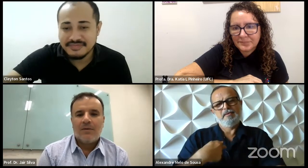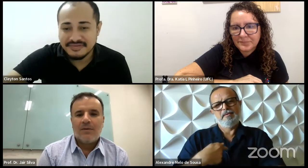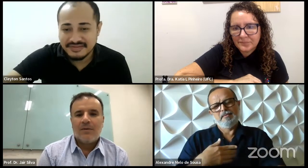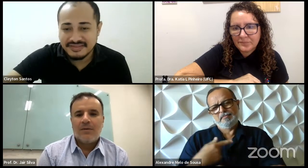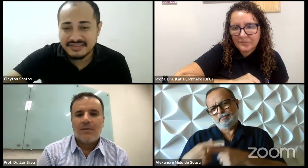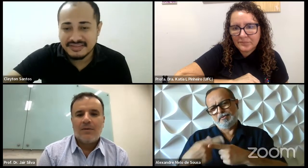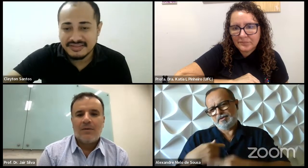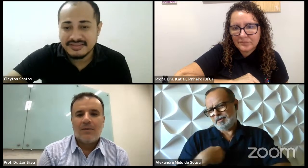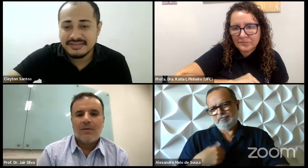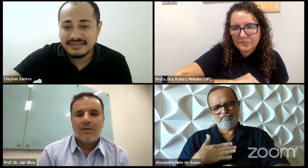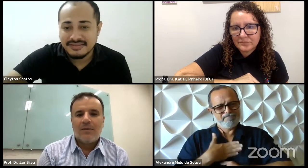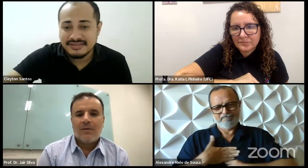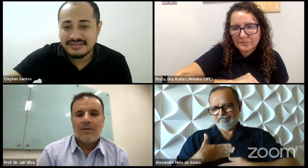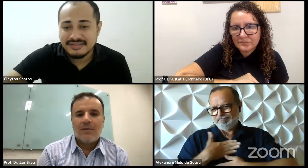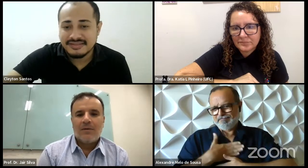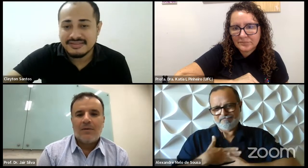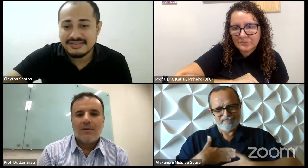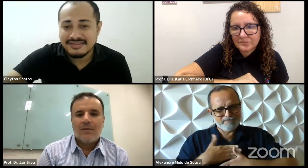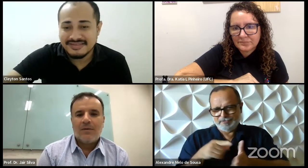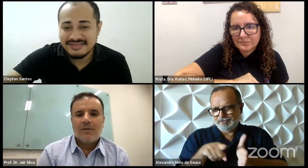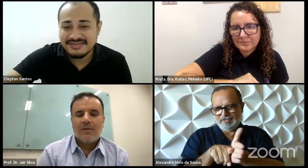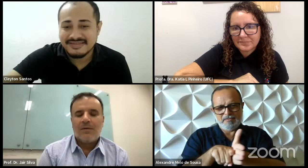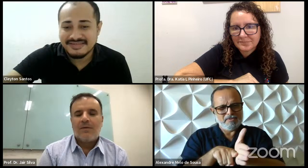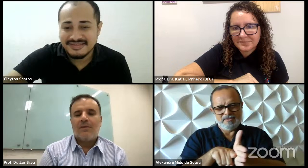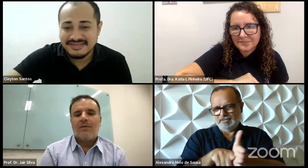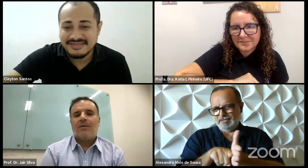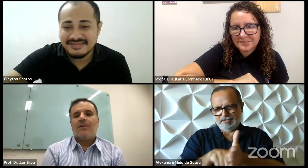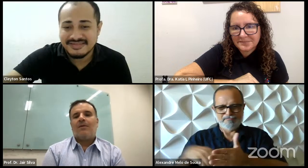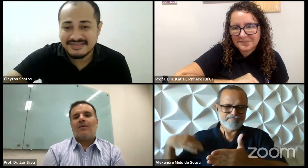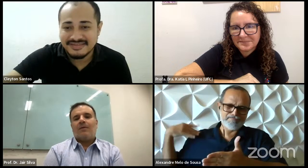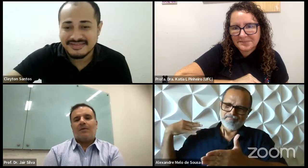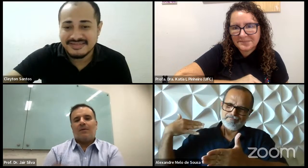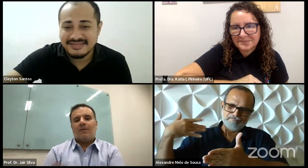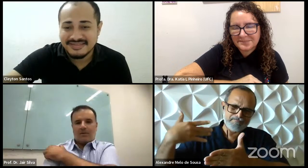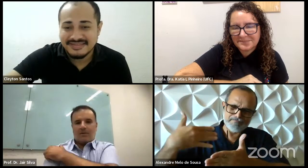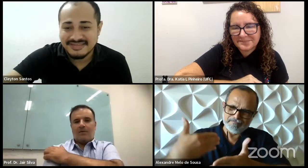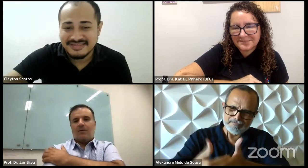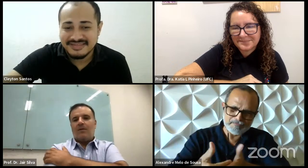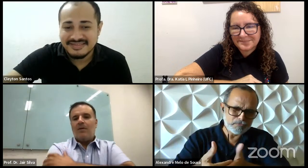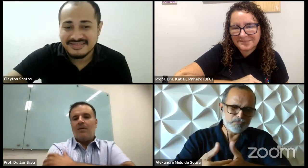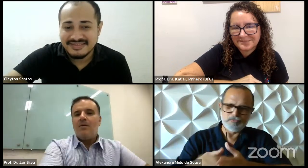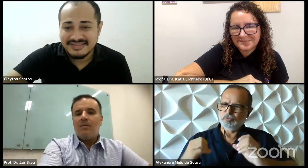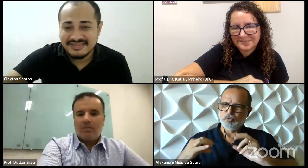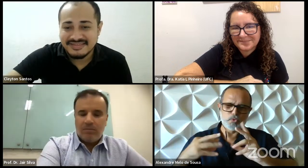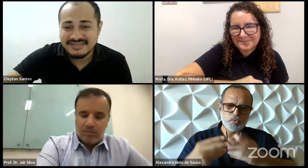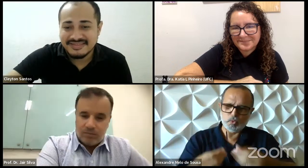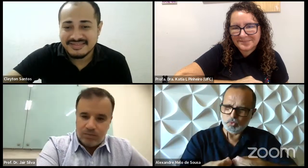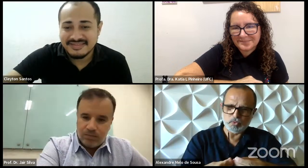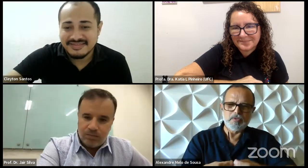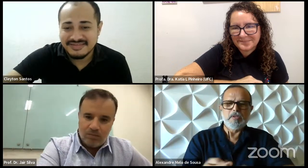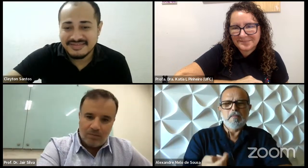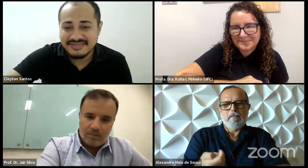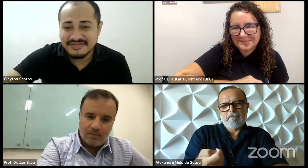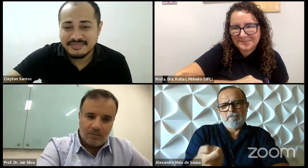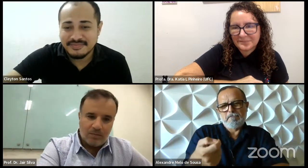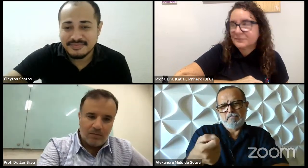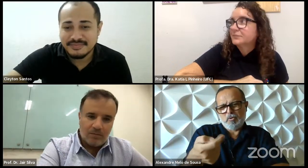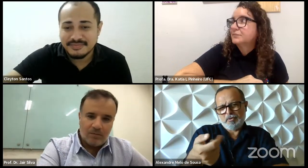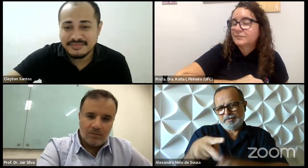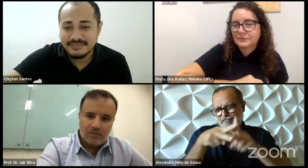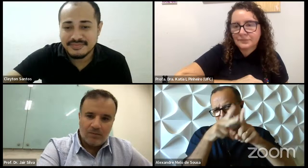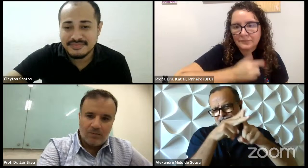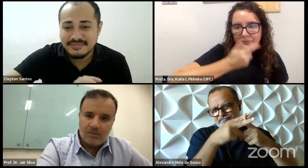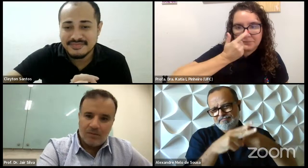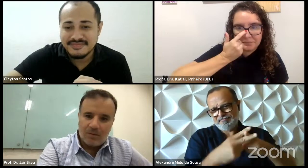também. Então, não tenho muito. Gostei demais realmente dessa pesquisa, né? Porque eu acompanhei durante toda